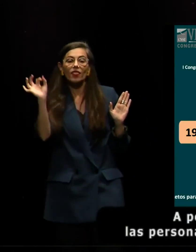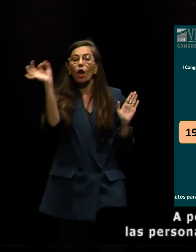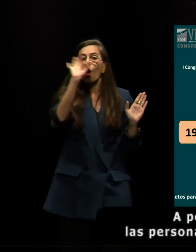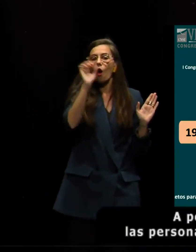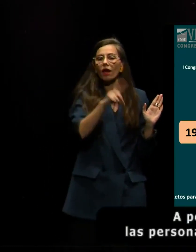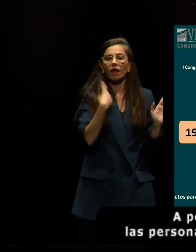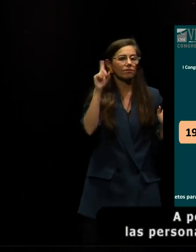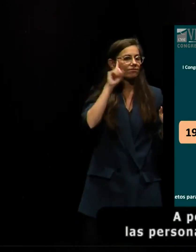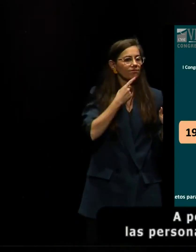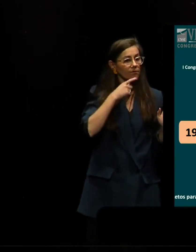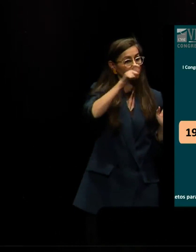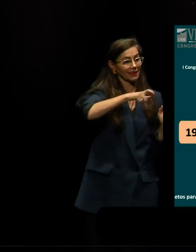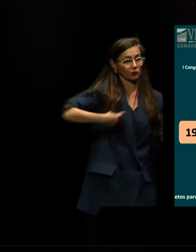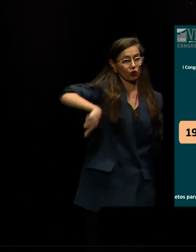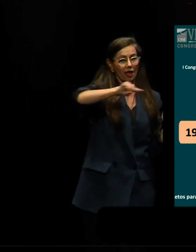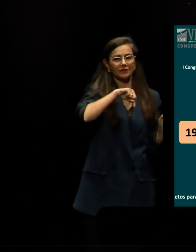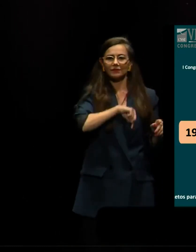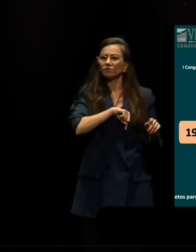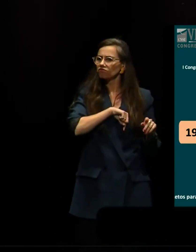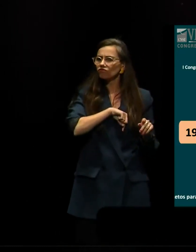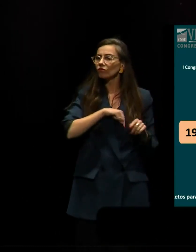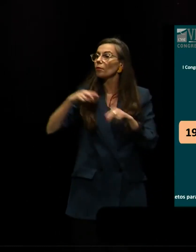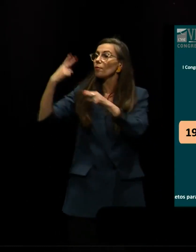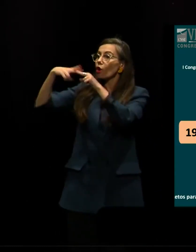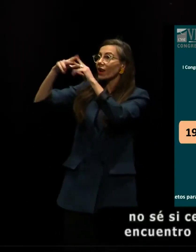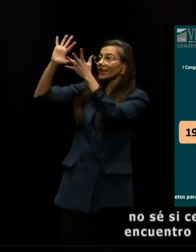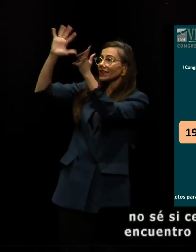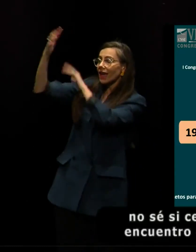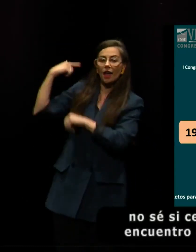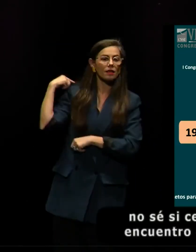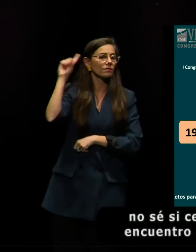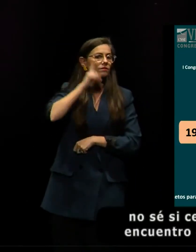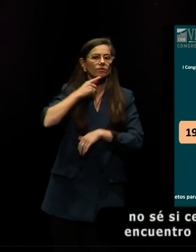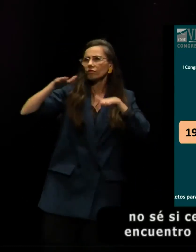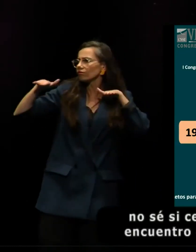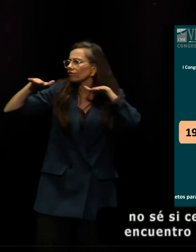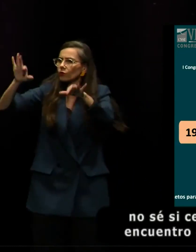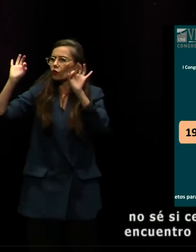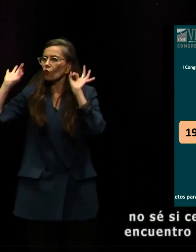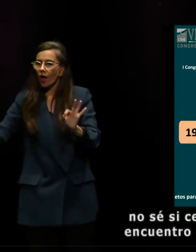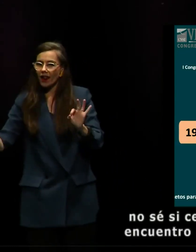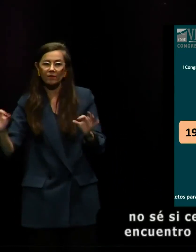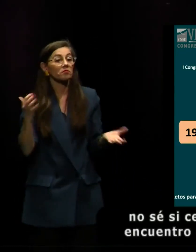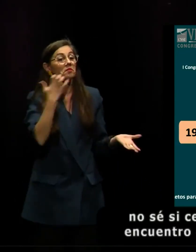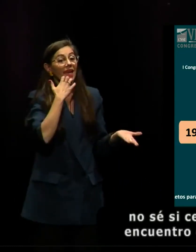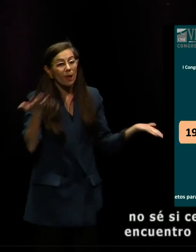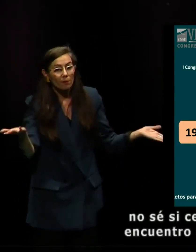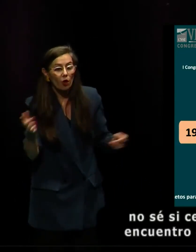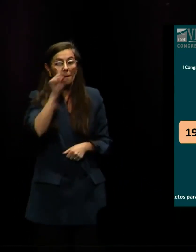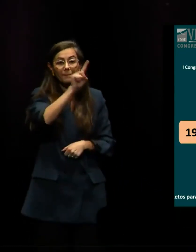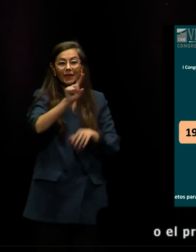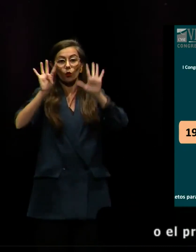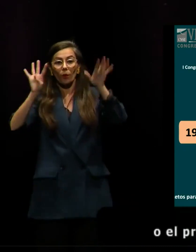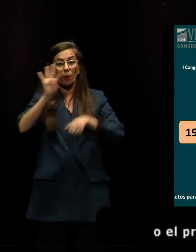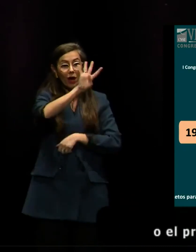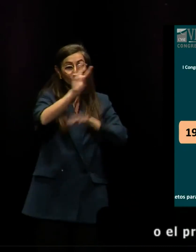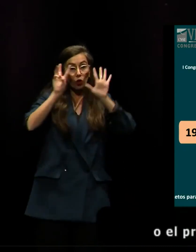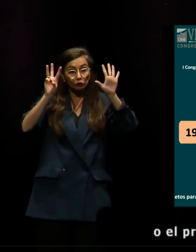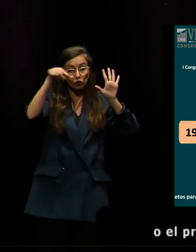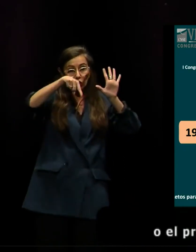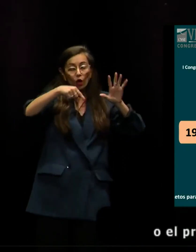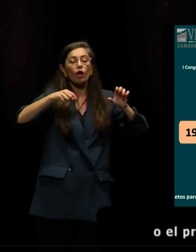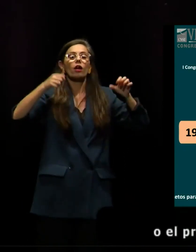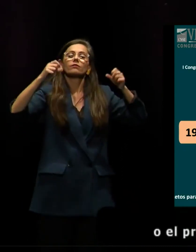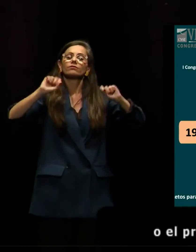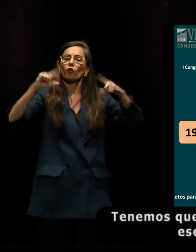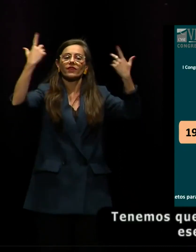congreso. Tenemos que empezar a pensar, ¿ese encuentro fue fruto de la casualidad o fue fruto de la coyuntura que se